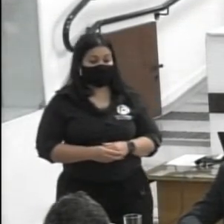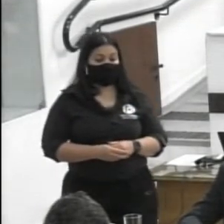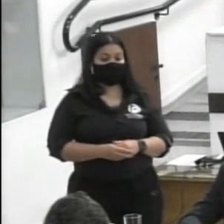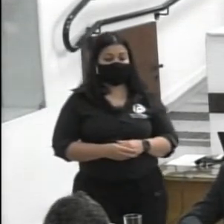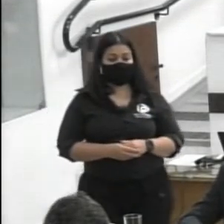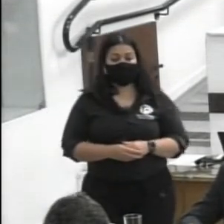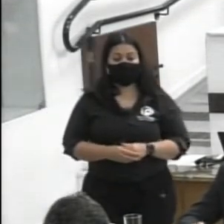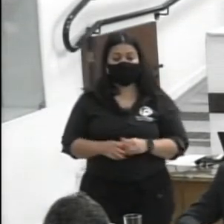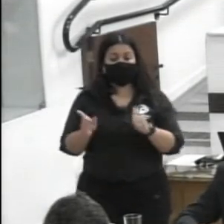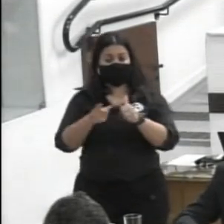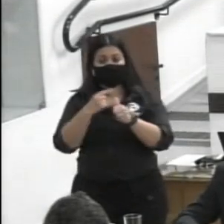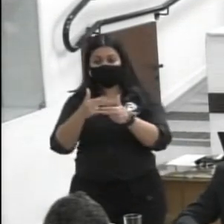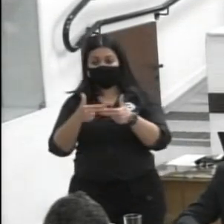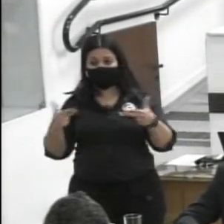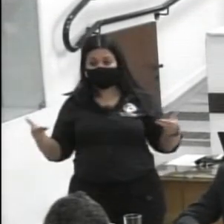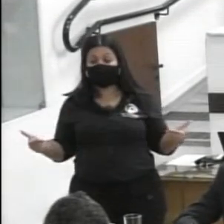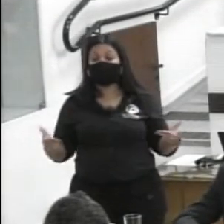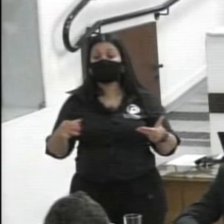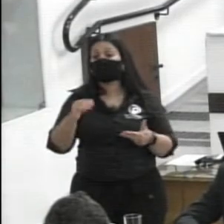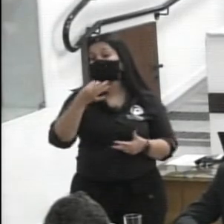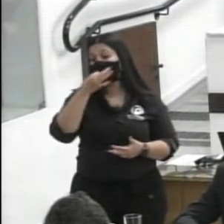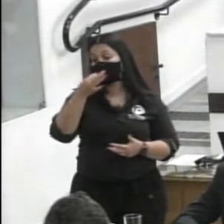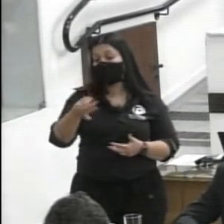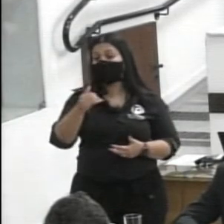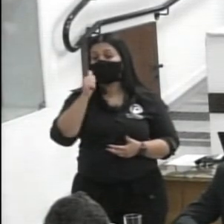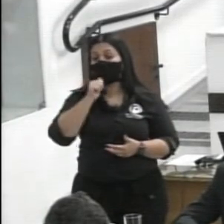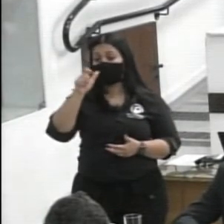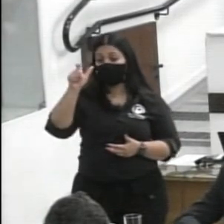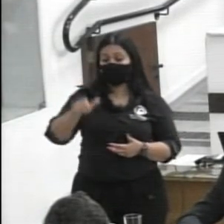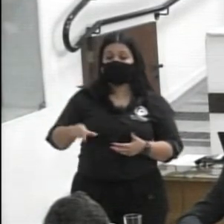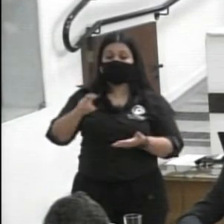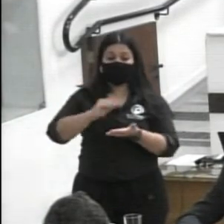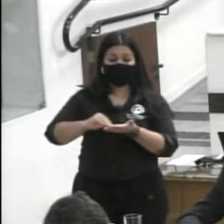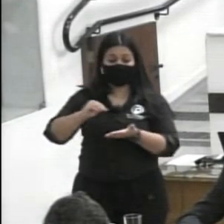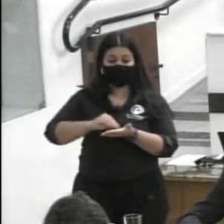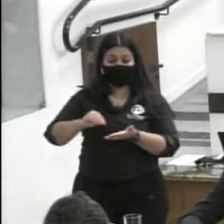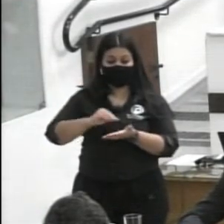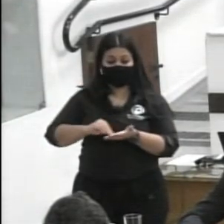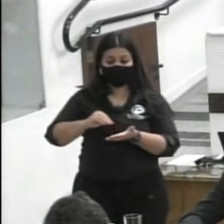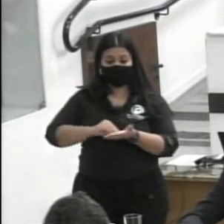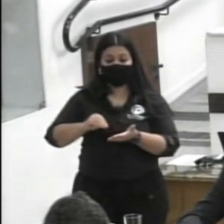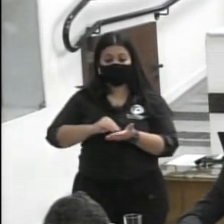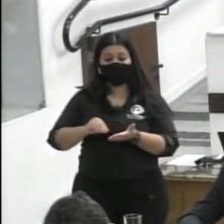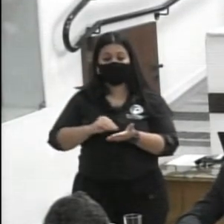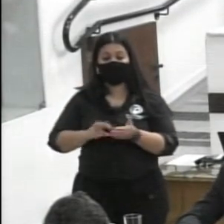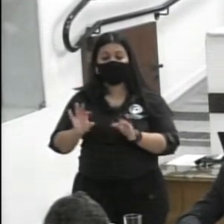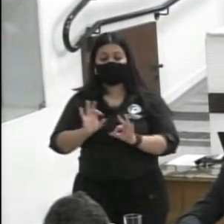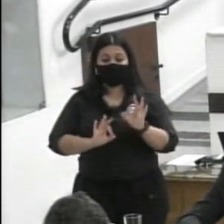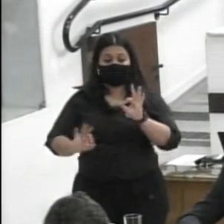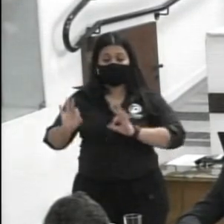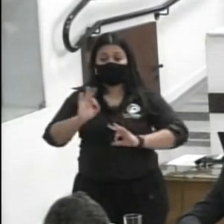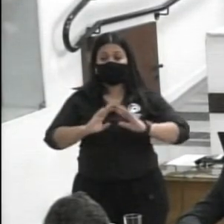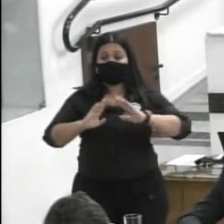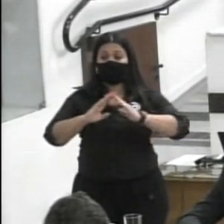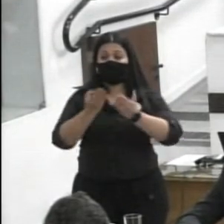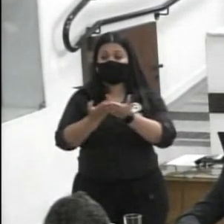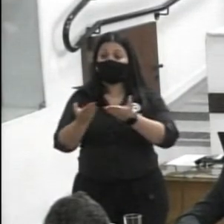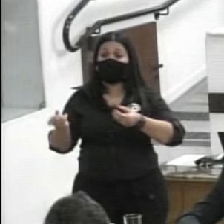Primeira coisa, fazer uma observação. Quando a secretária diz, olha, estávamos preparando o retorno às aulas e, de